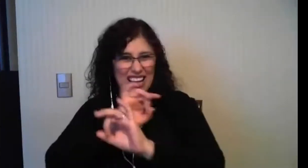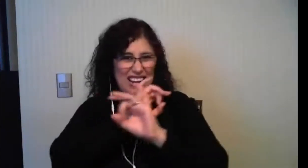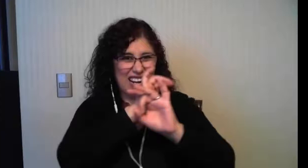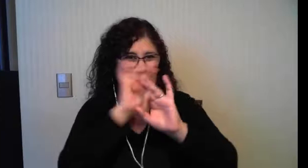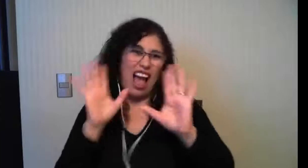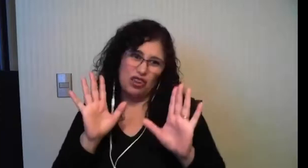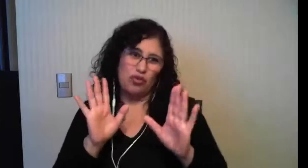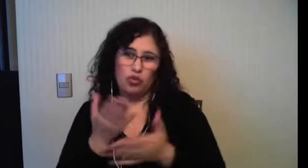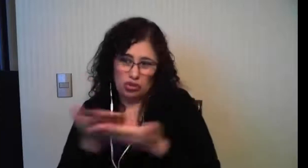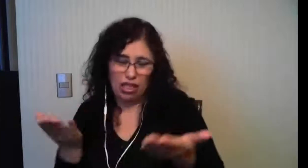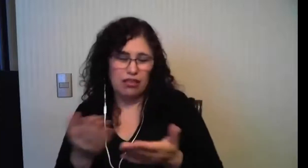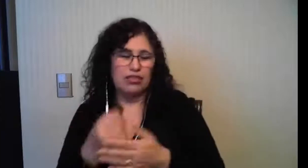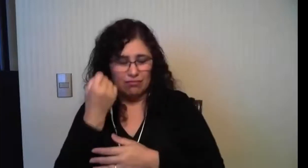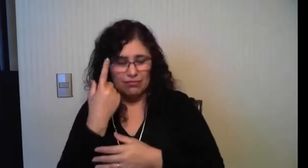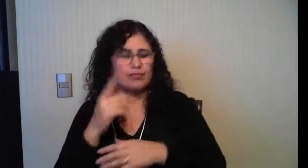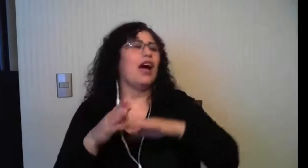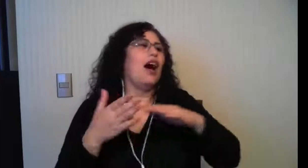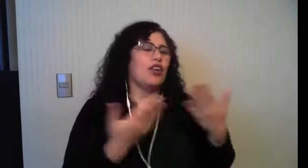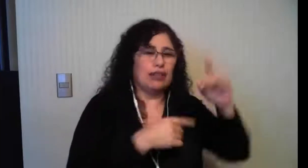iba a decir era,